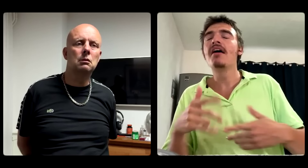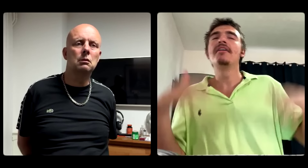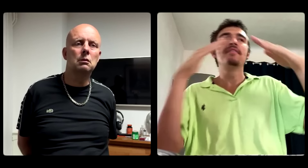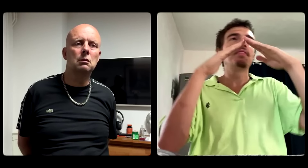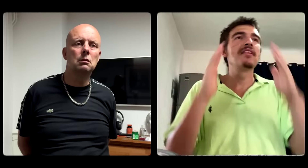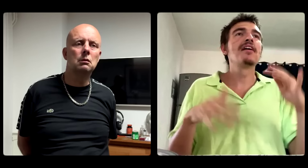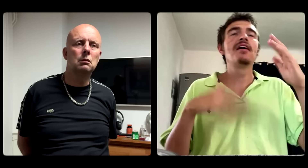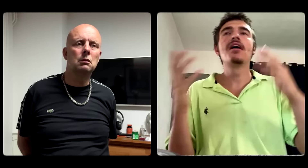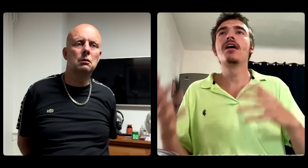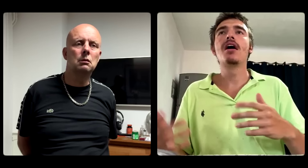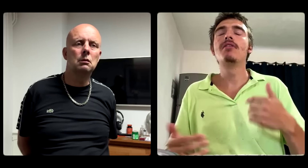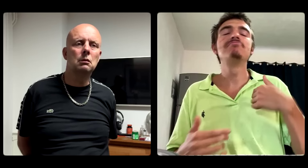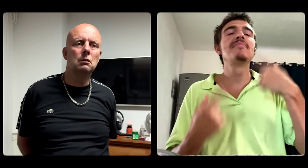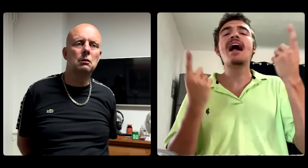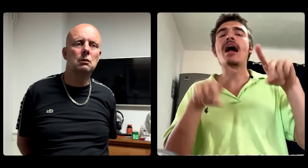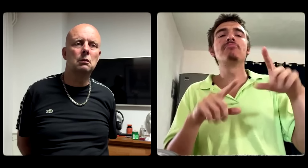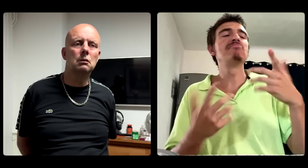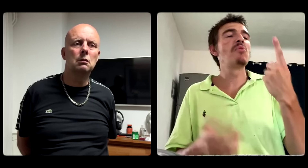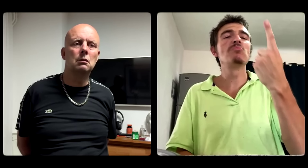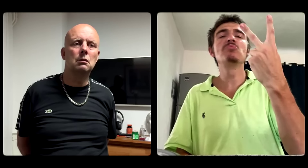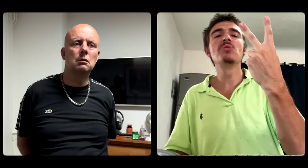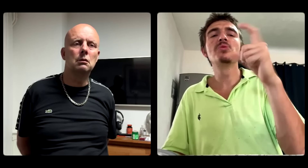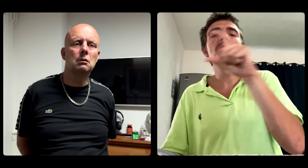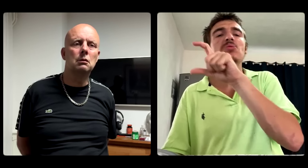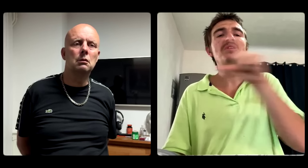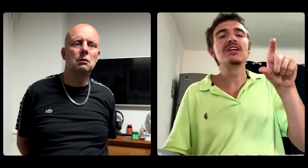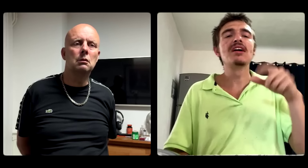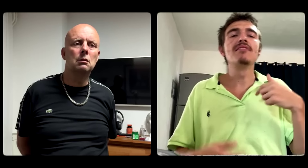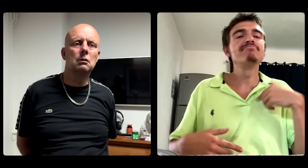Oké, maar je hebt ook een ex, dus...